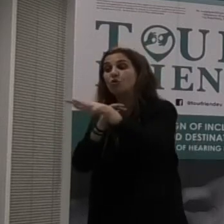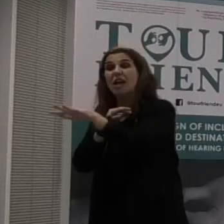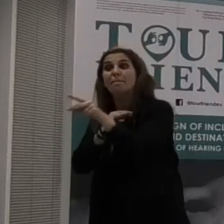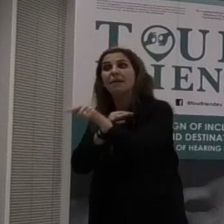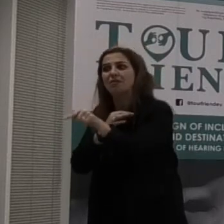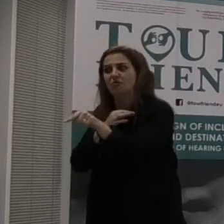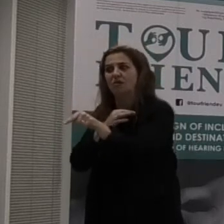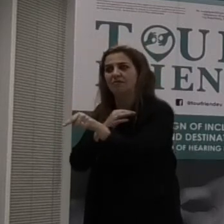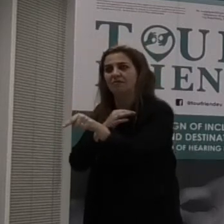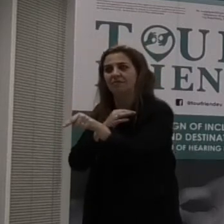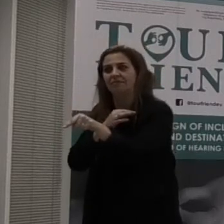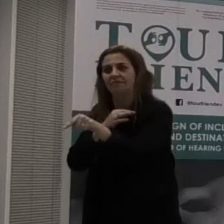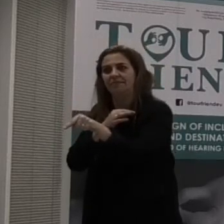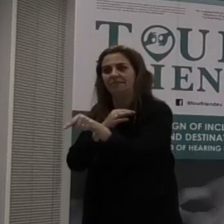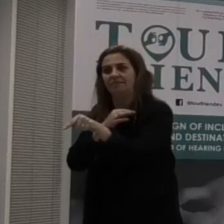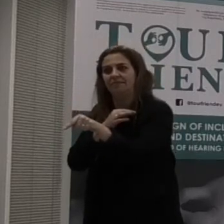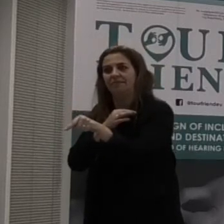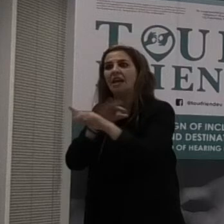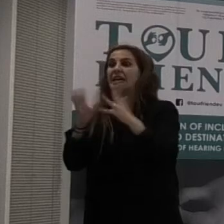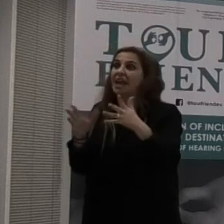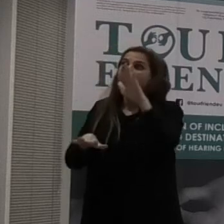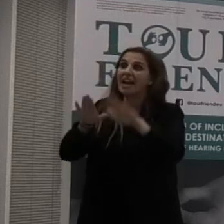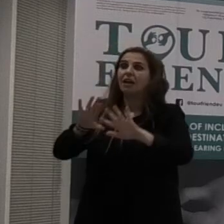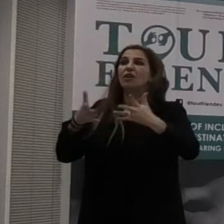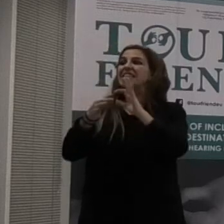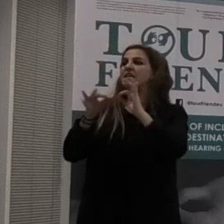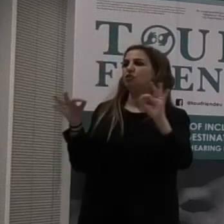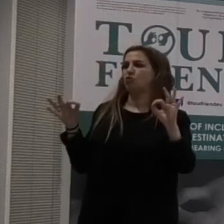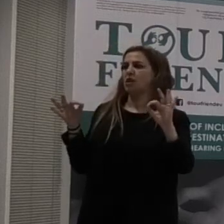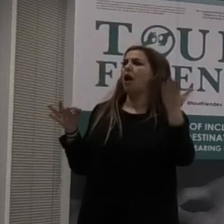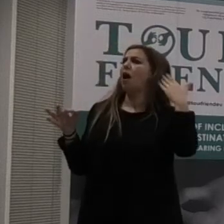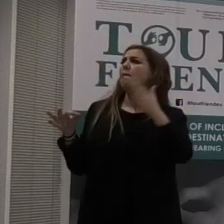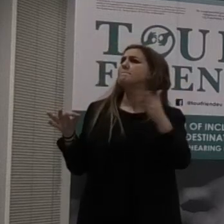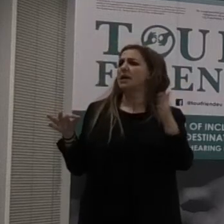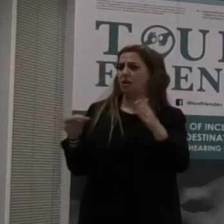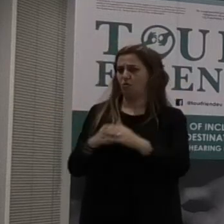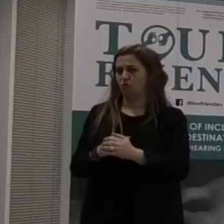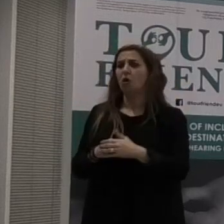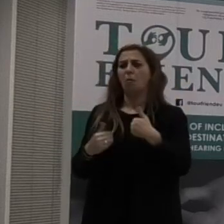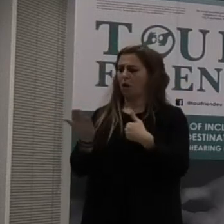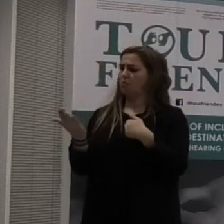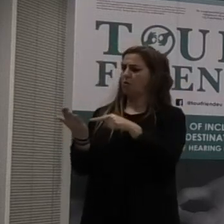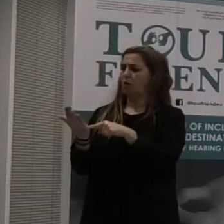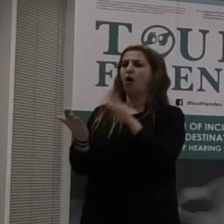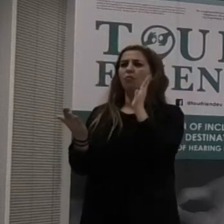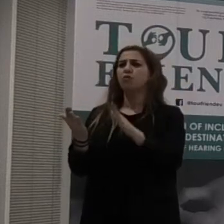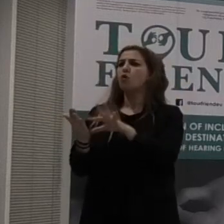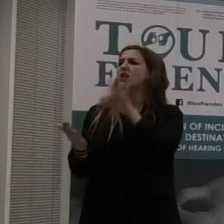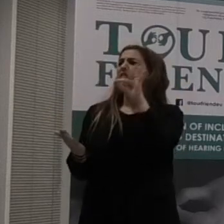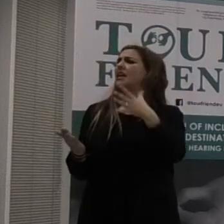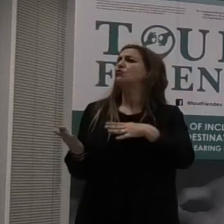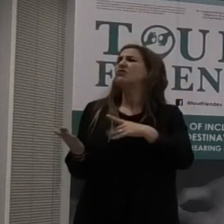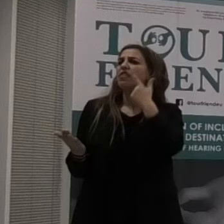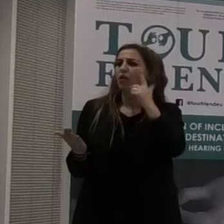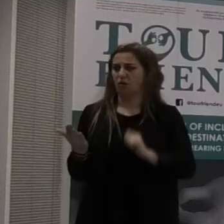περίοδου τις οποίες πραγματεύονται οι αφηγήσεις και μπορεί κάποιος να επιλέξει από διάφορα φίλτρα τα διάφορα μνημεία που θέλει